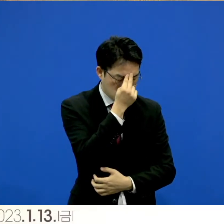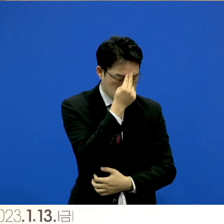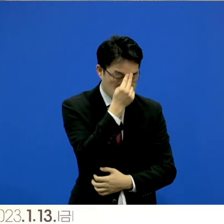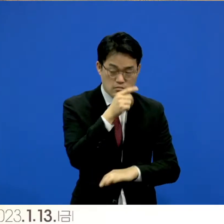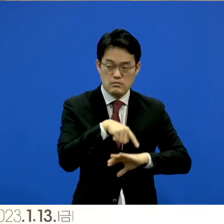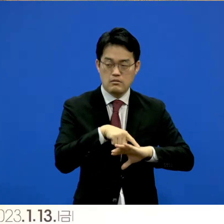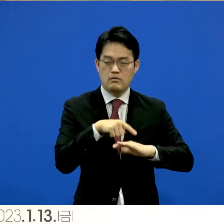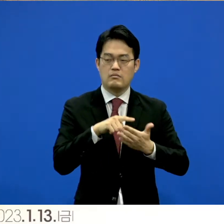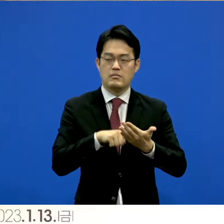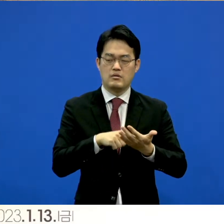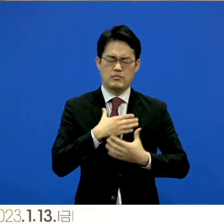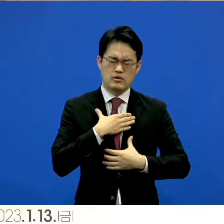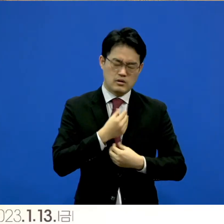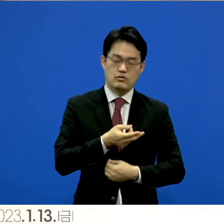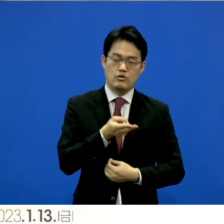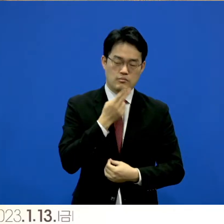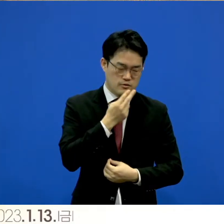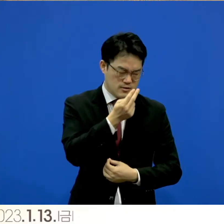편안해져야 합니다.